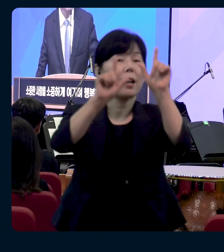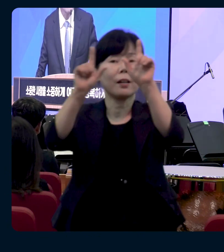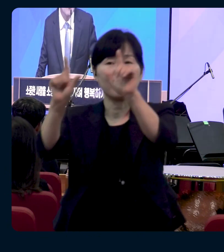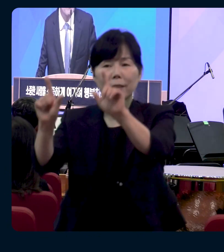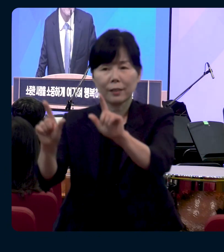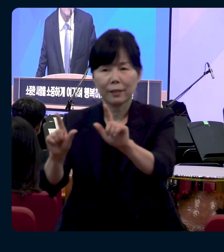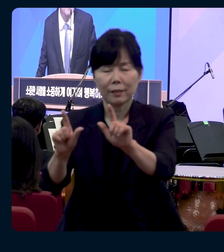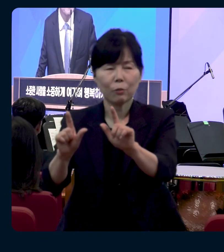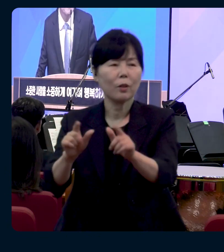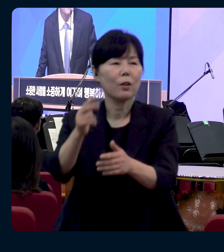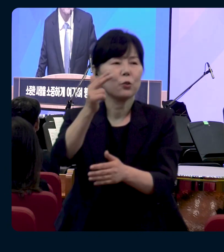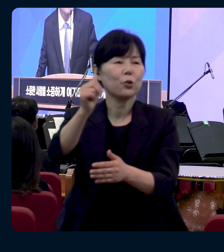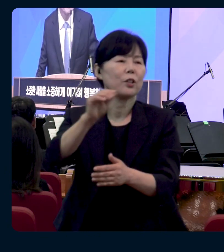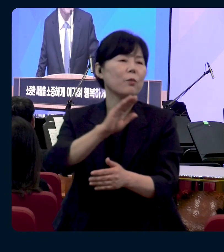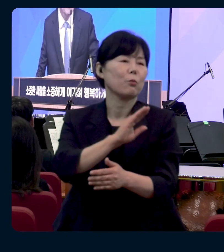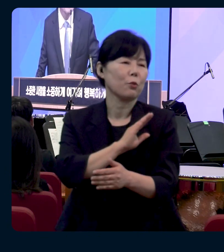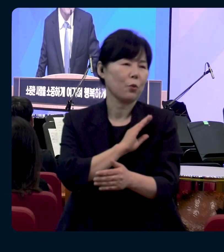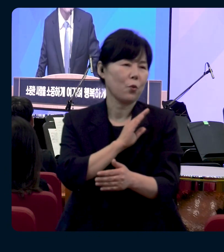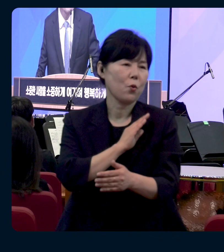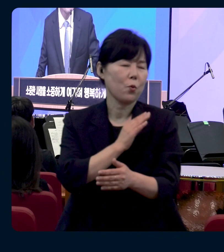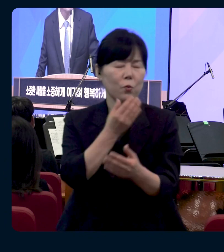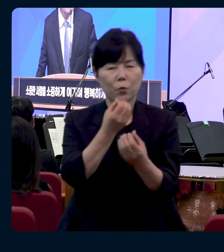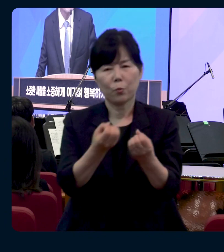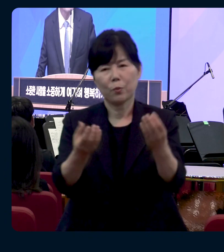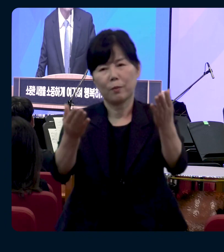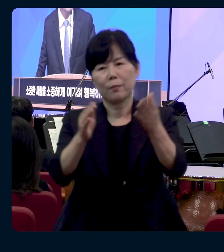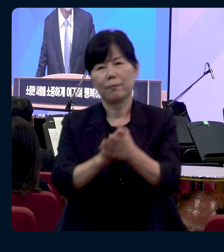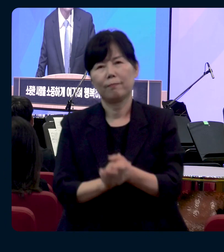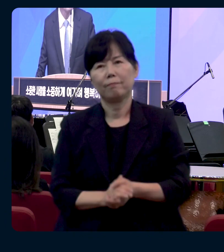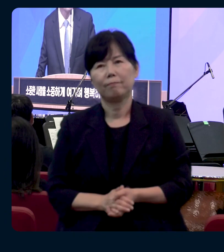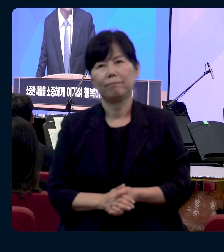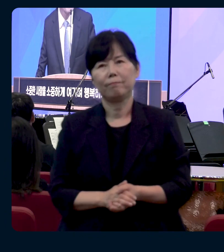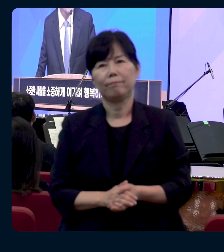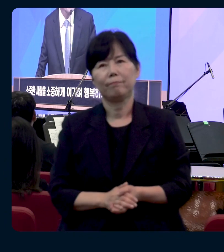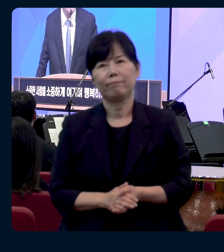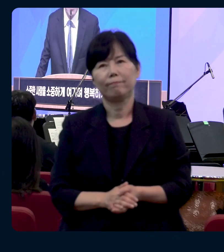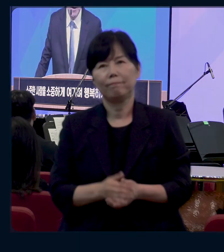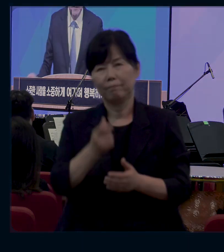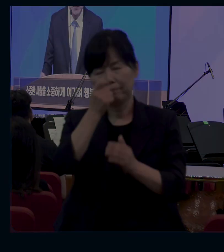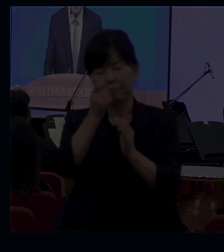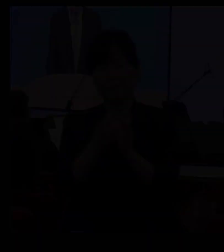주의 이름으로 축원합니다. 이게 잘 사는 거예요. 이게 맞는 거예요. 기도하겠습니다.